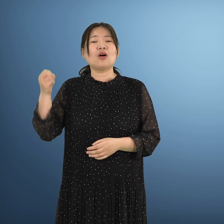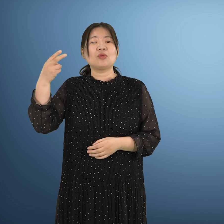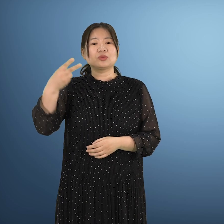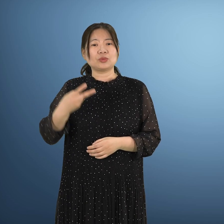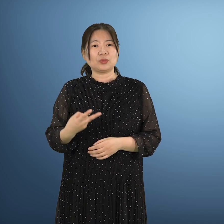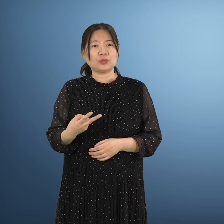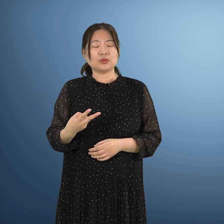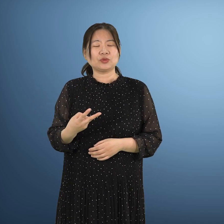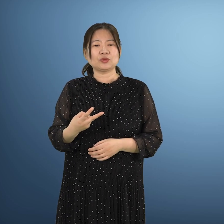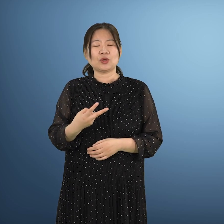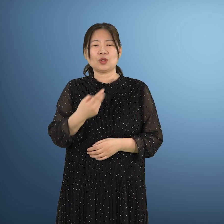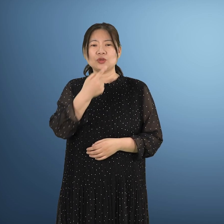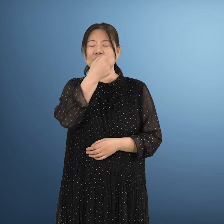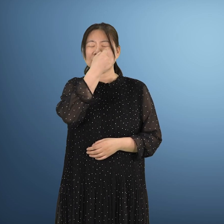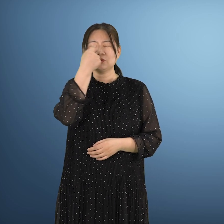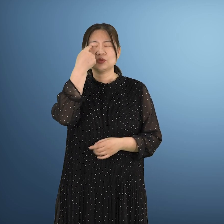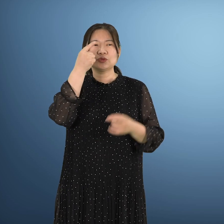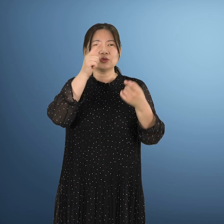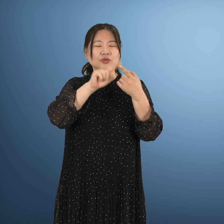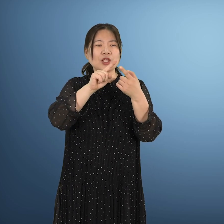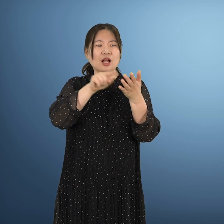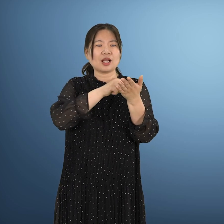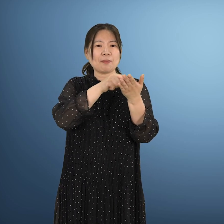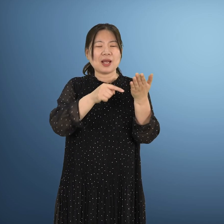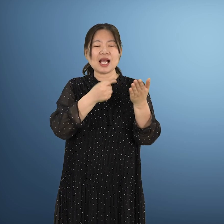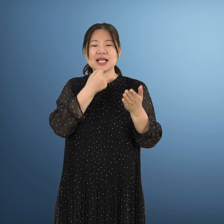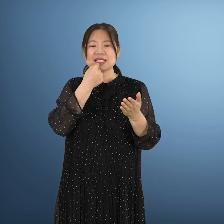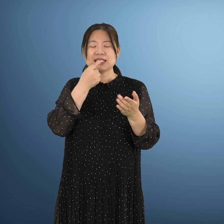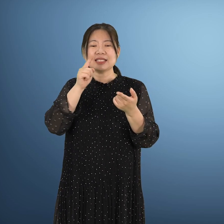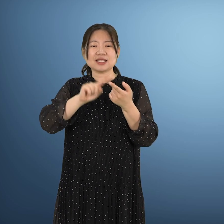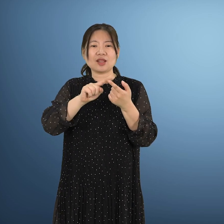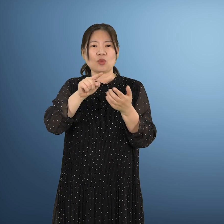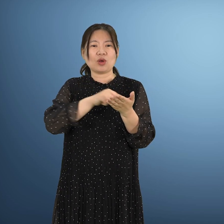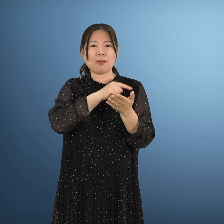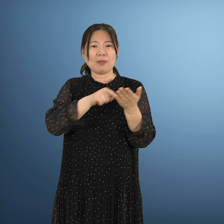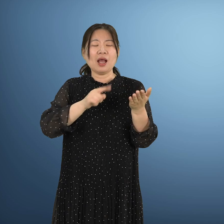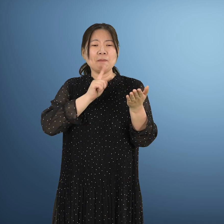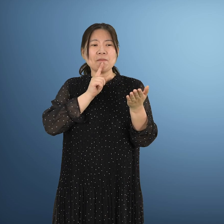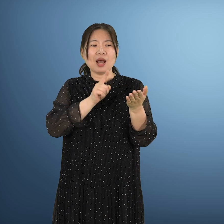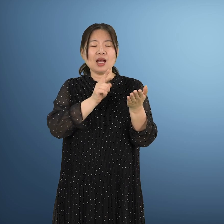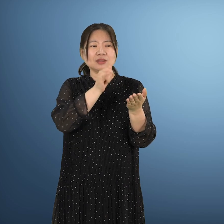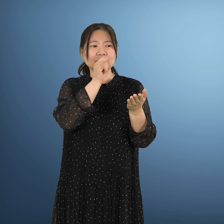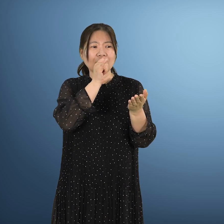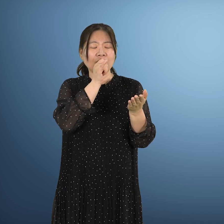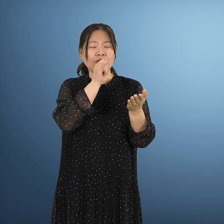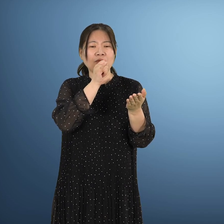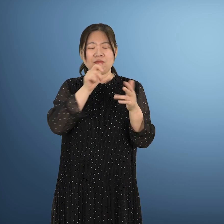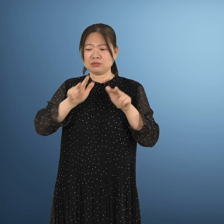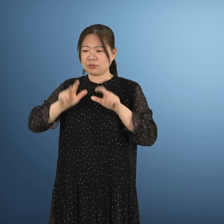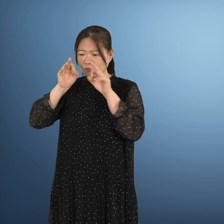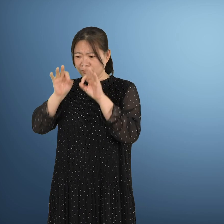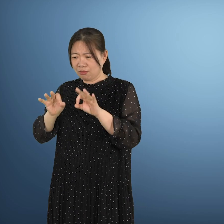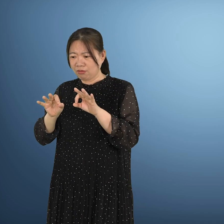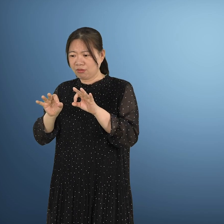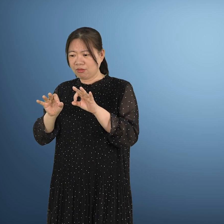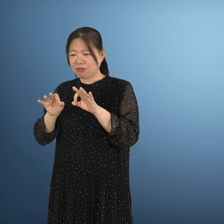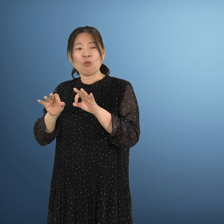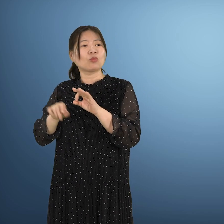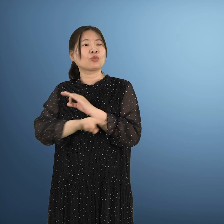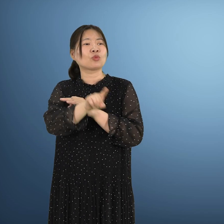또 눈은 눈으로 이는 이로 갚으라 하였다는 것을 너희가 여기도 보니까 어떻게